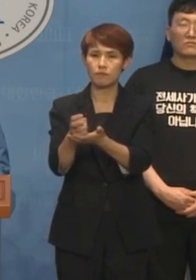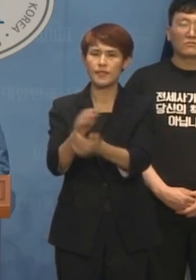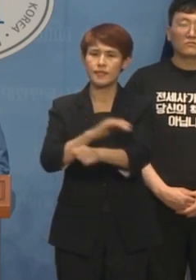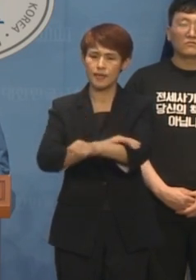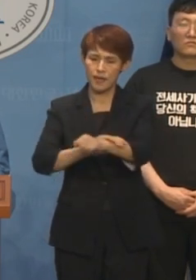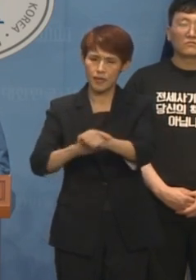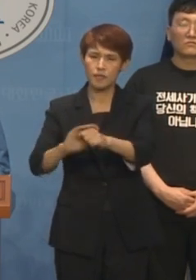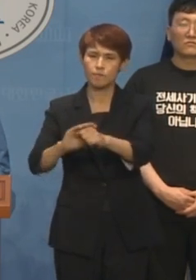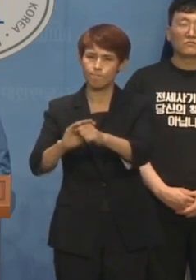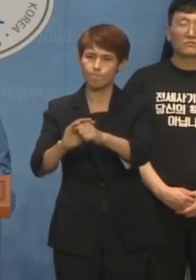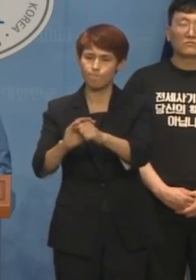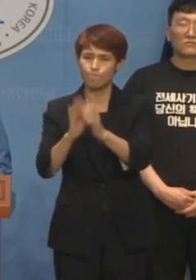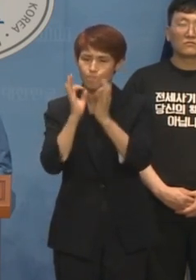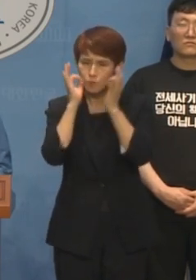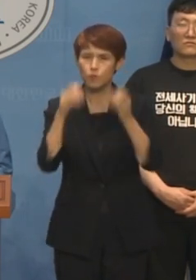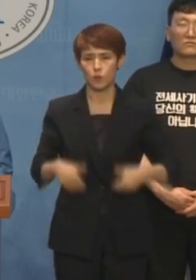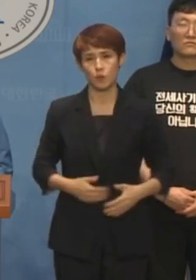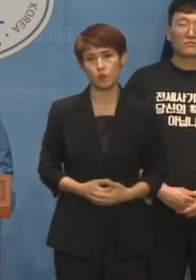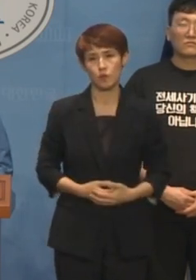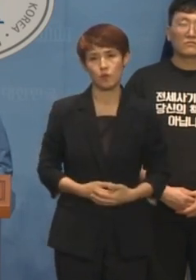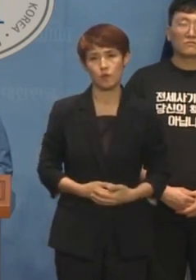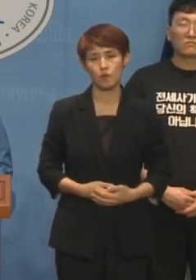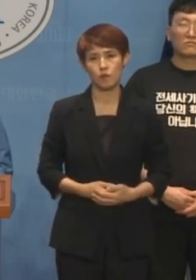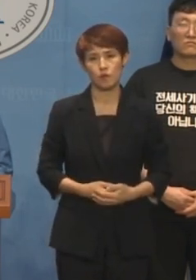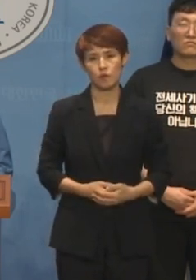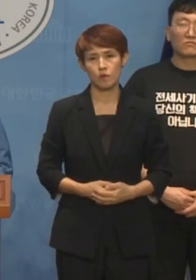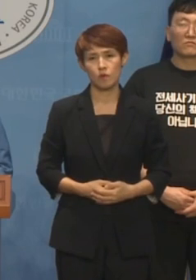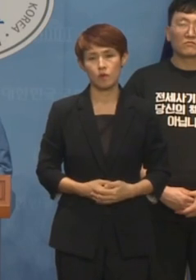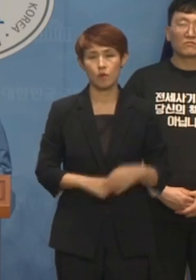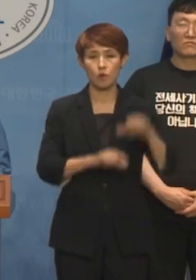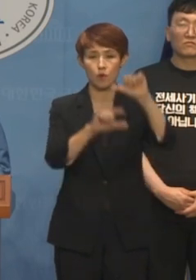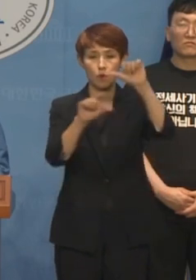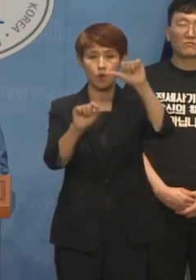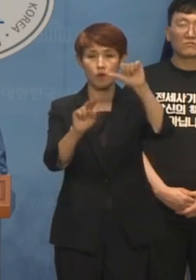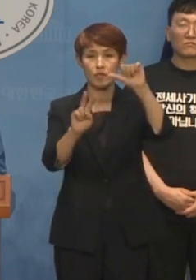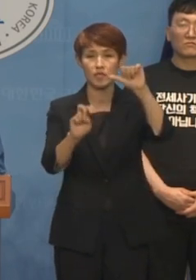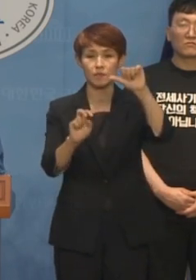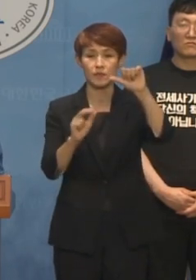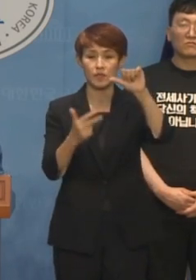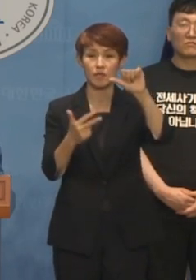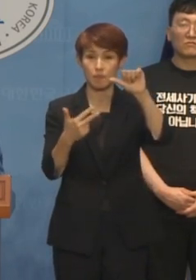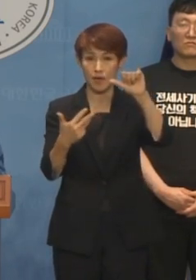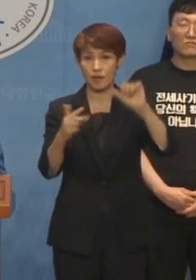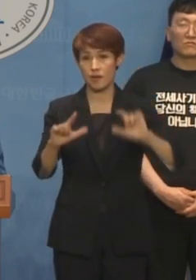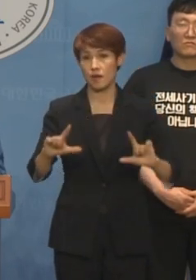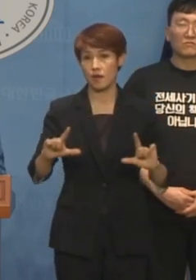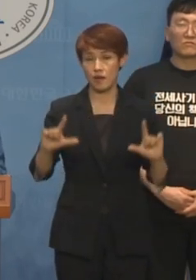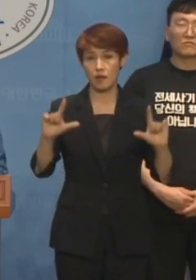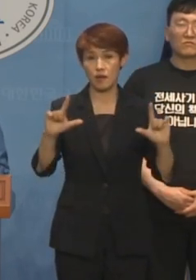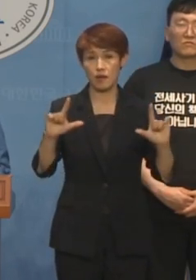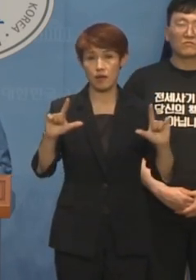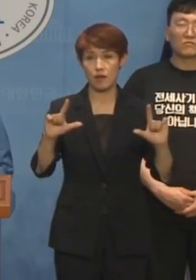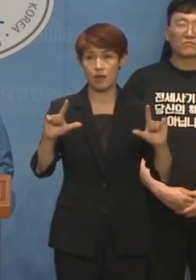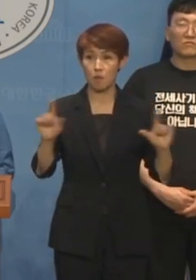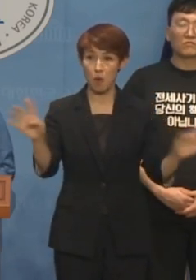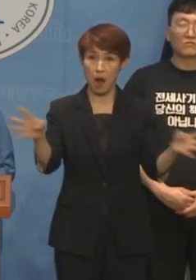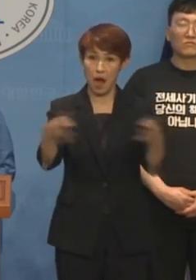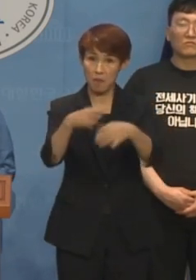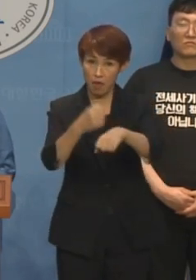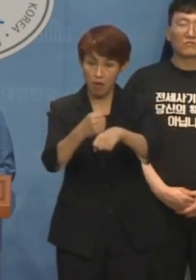합니다. 5월 27일, 8일 날 합의 처리가